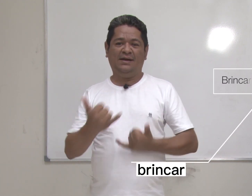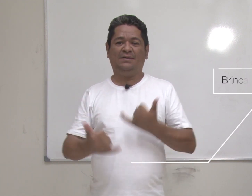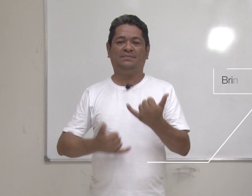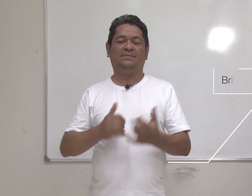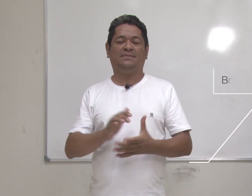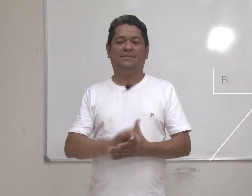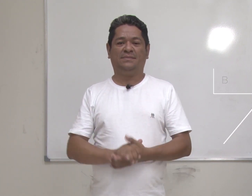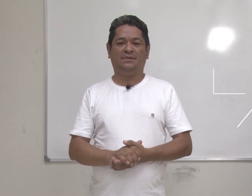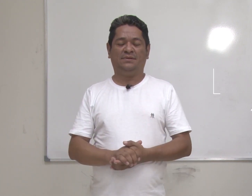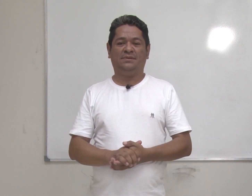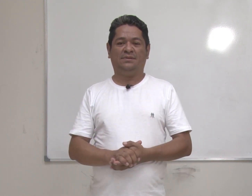brincar,